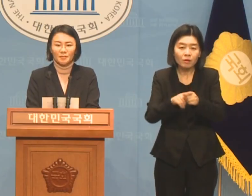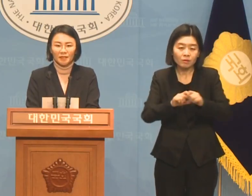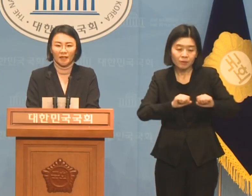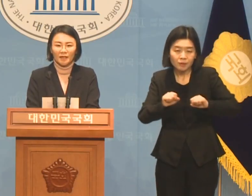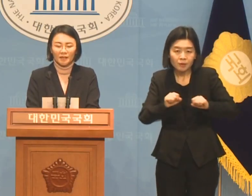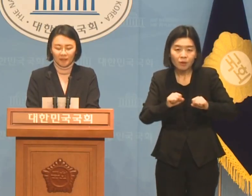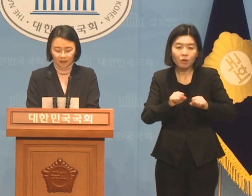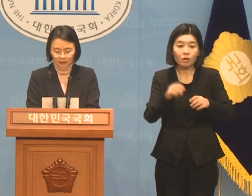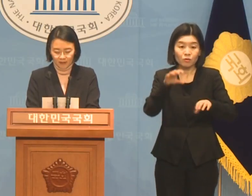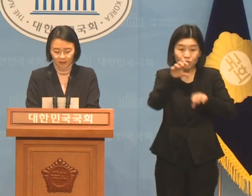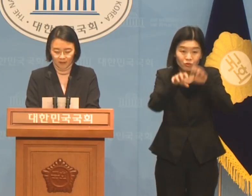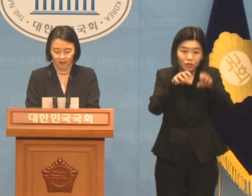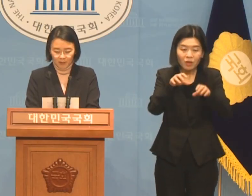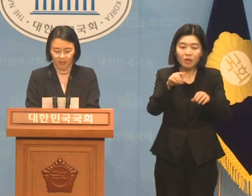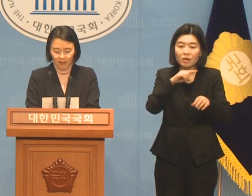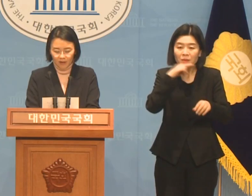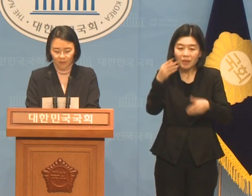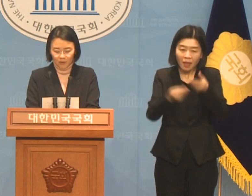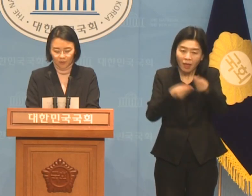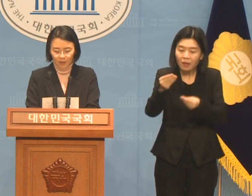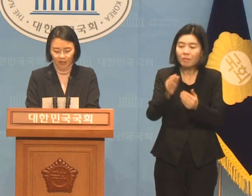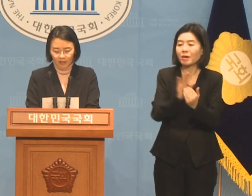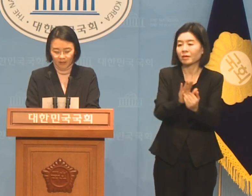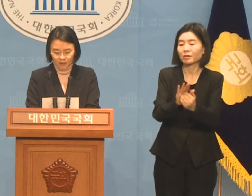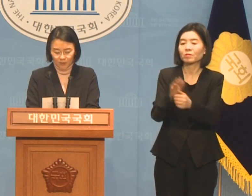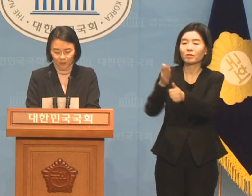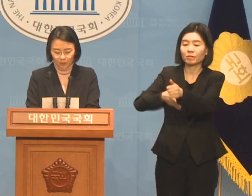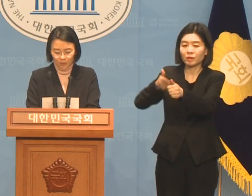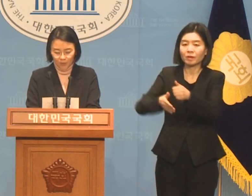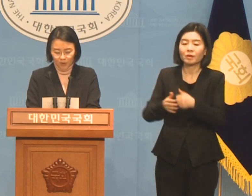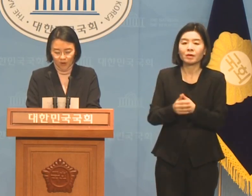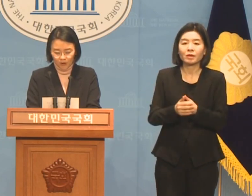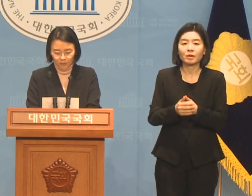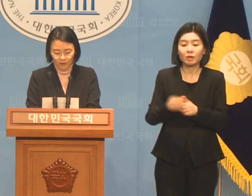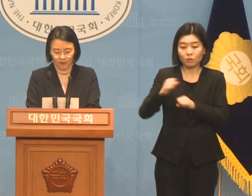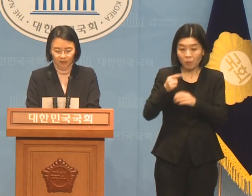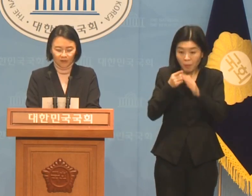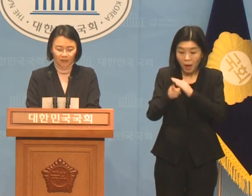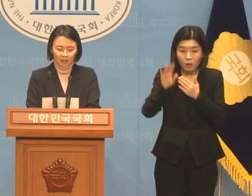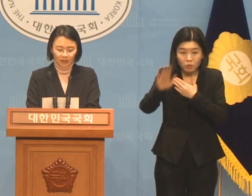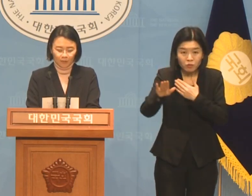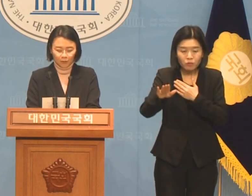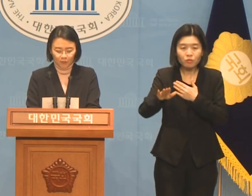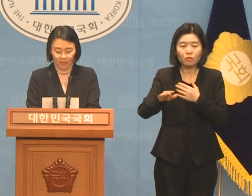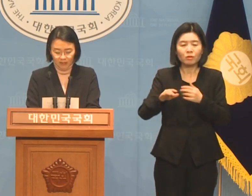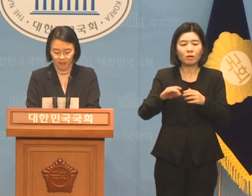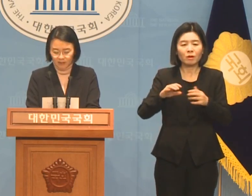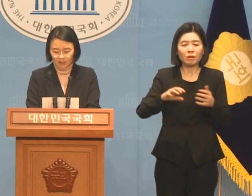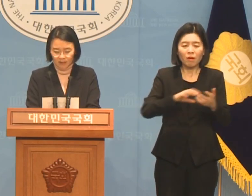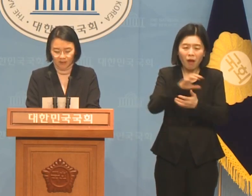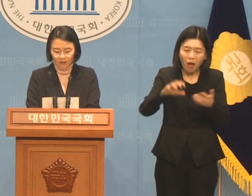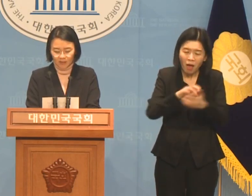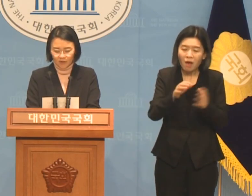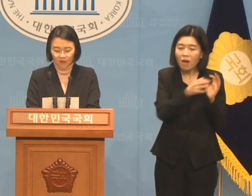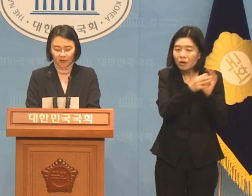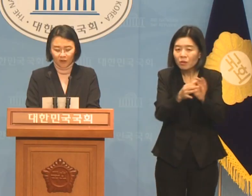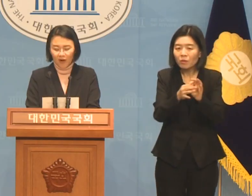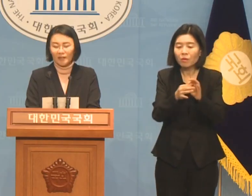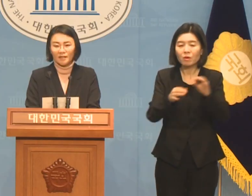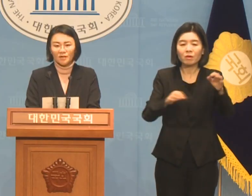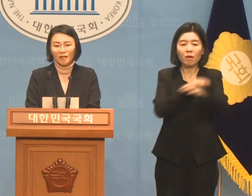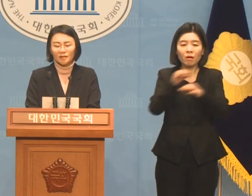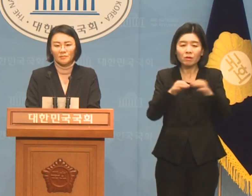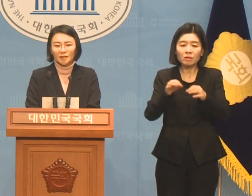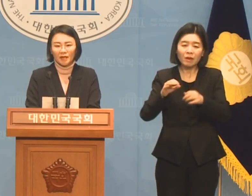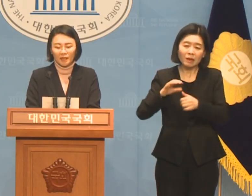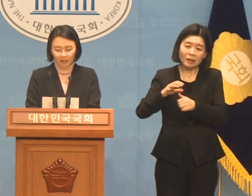방지해야 합니다. 비상계엄 이후 내란의 지속으로 얼어붙은 경기에 부동산 리스크까지 더하게